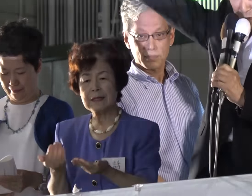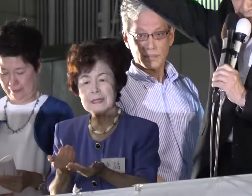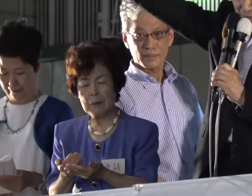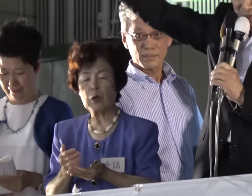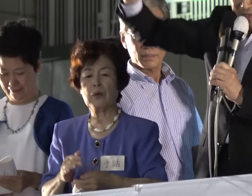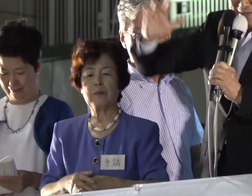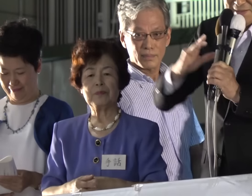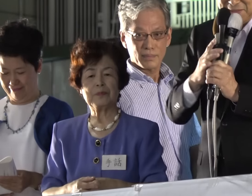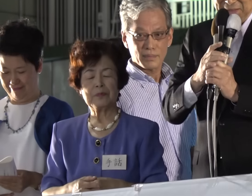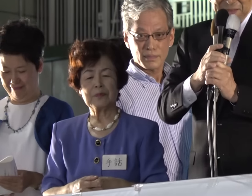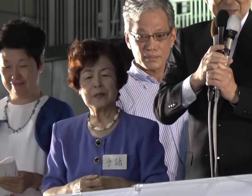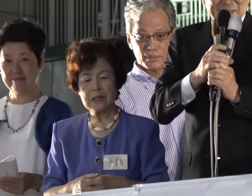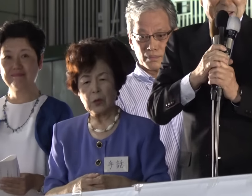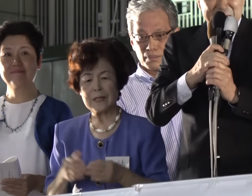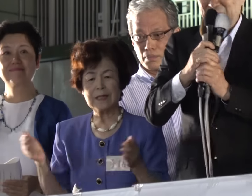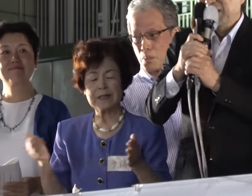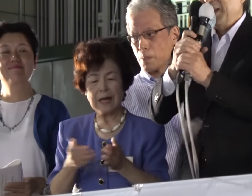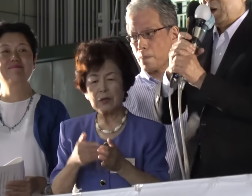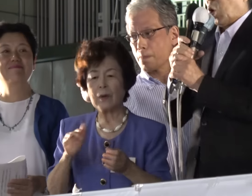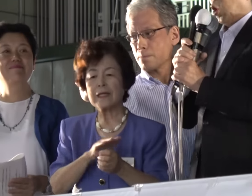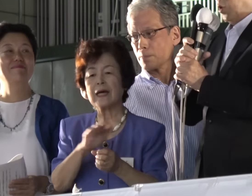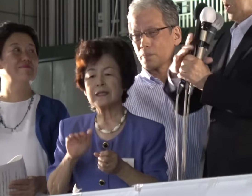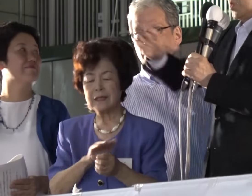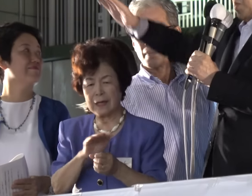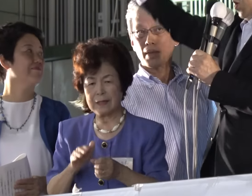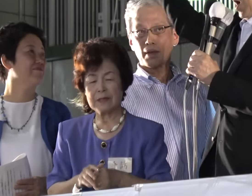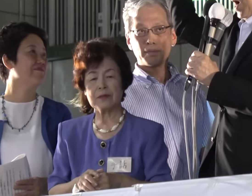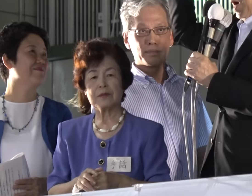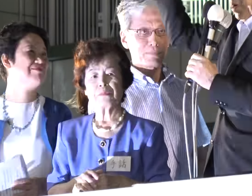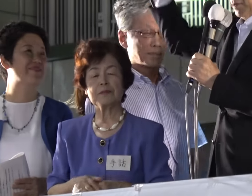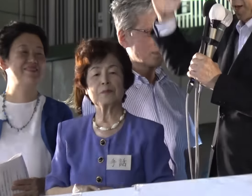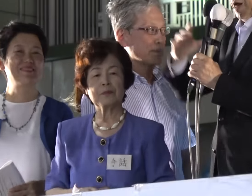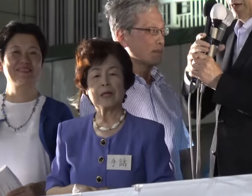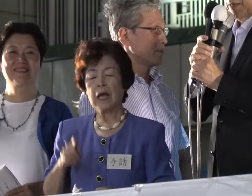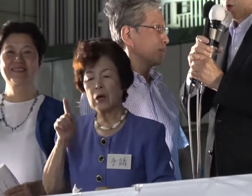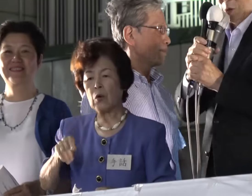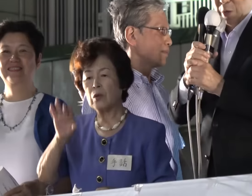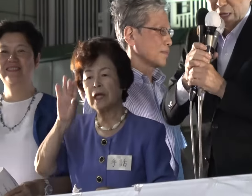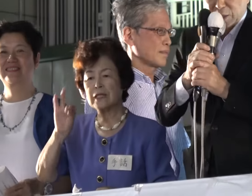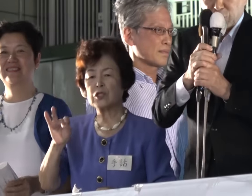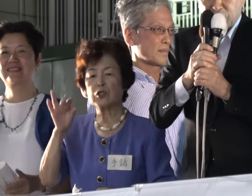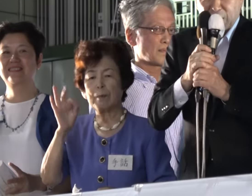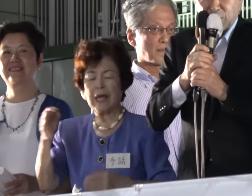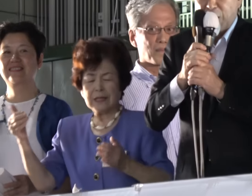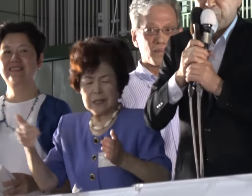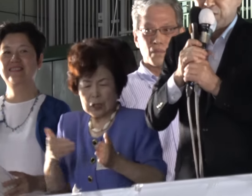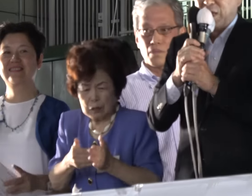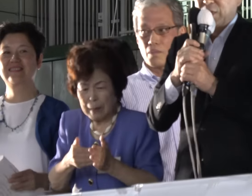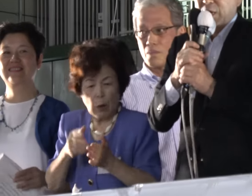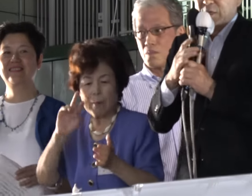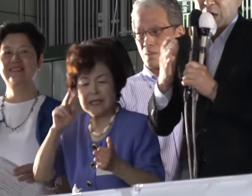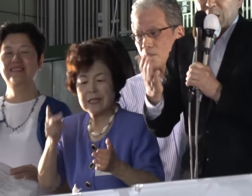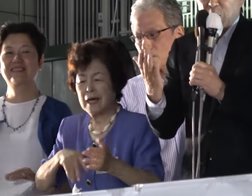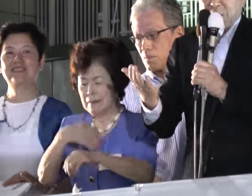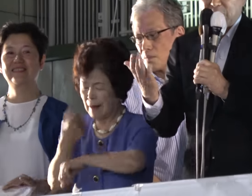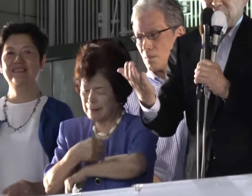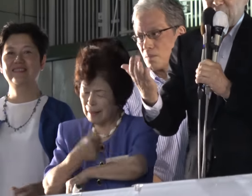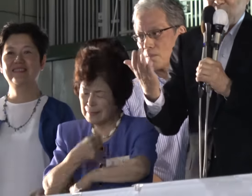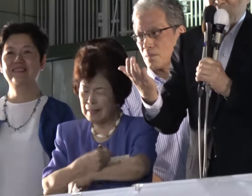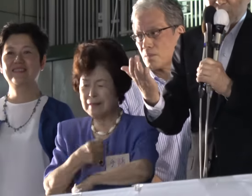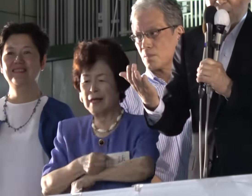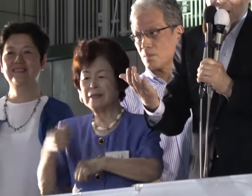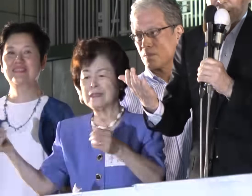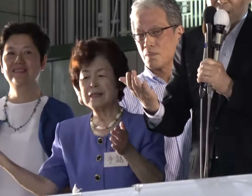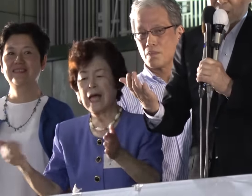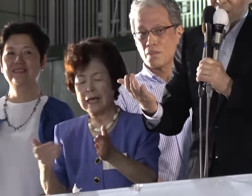が大事ね。ここで爪を誤ったらとんでもないことになるので、皆さん最後まで力